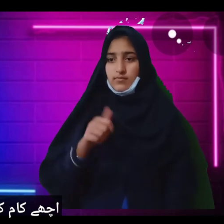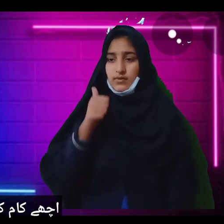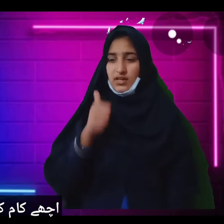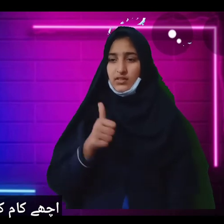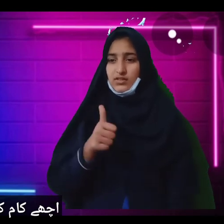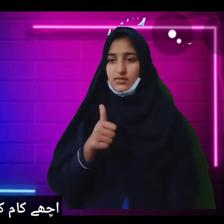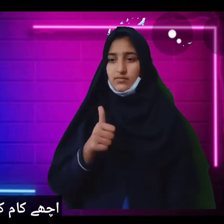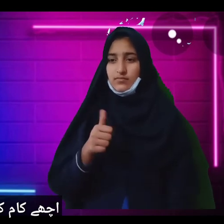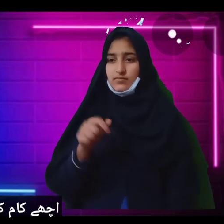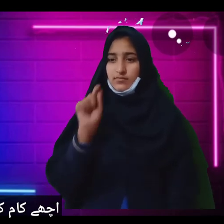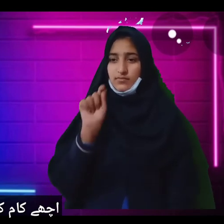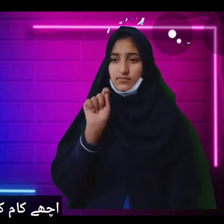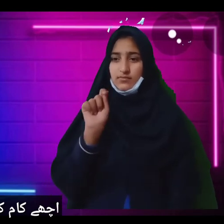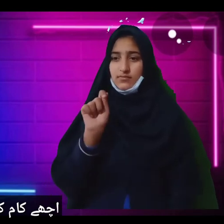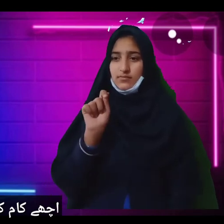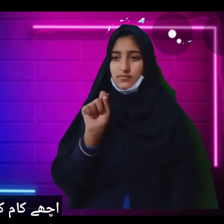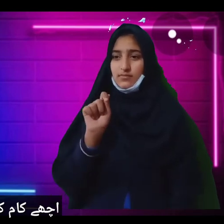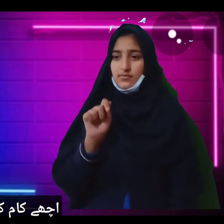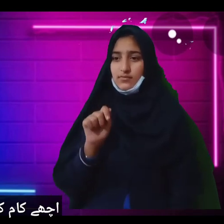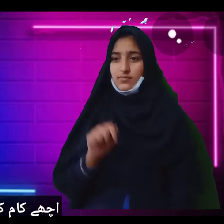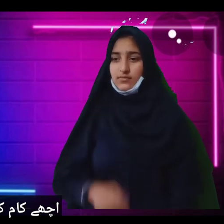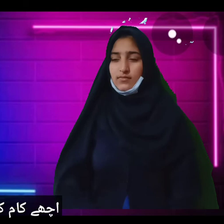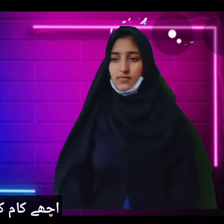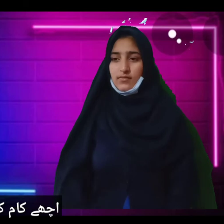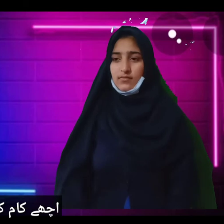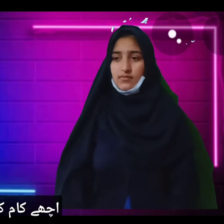अच्छे काम करने वाला